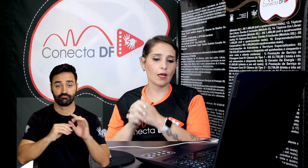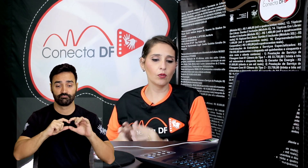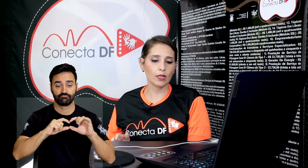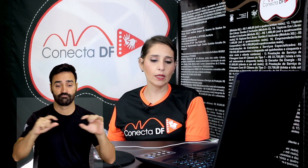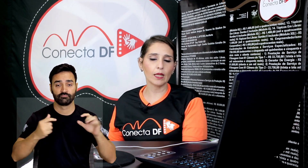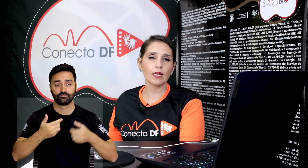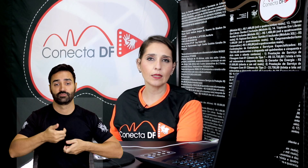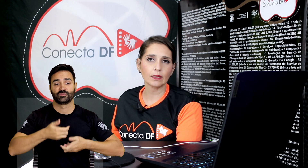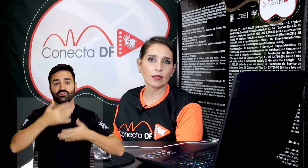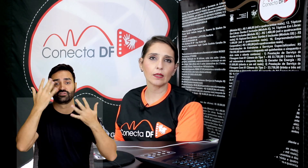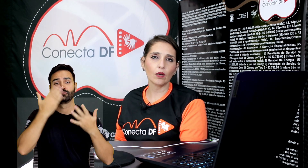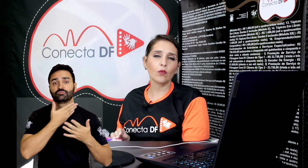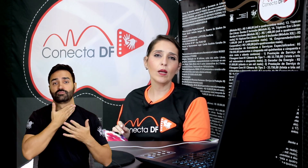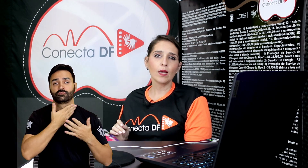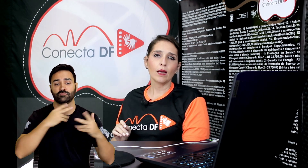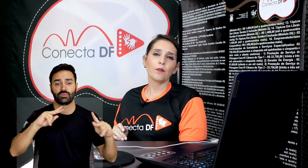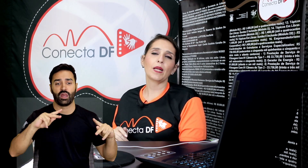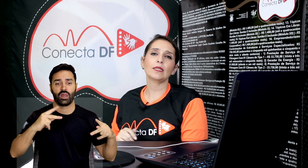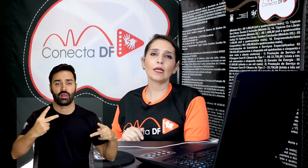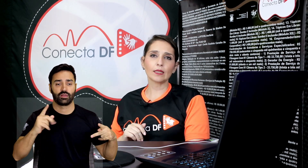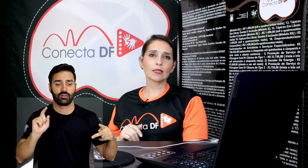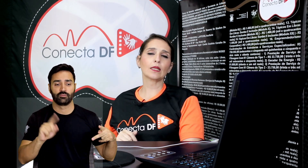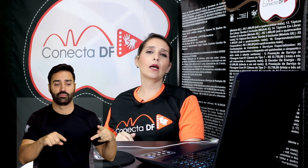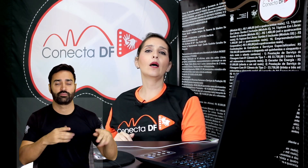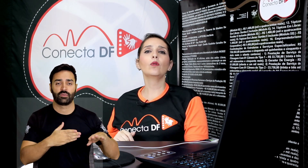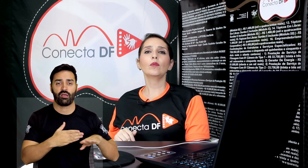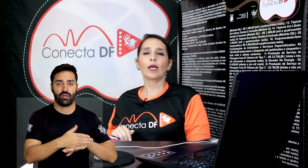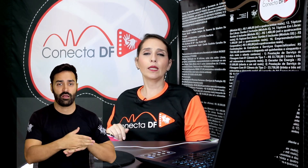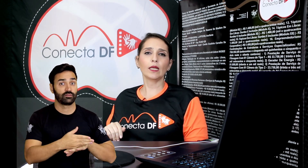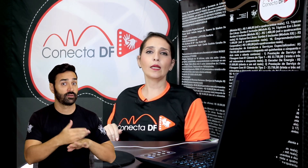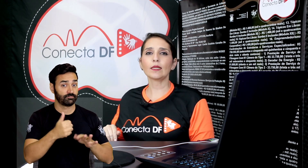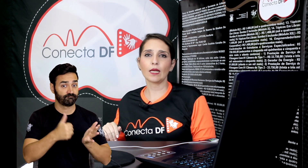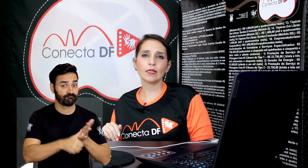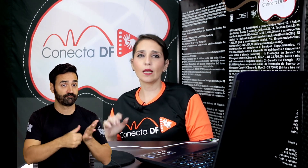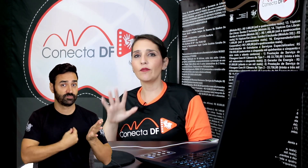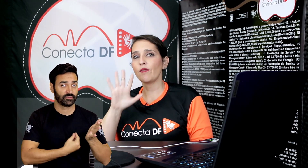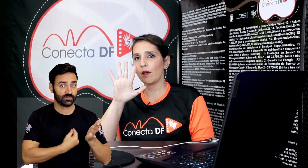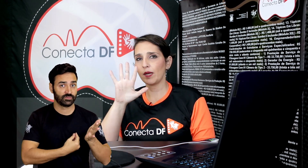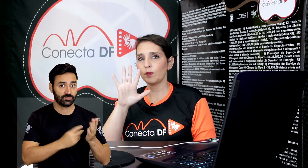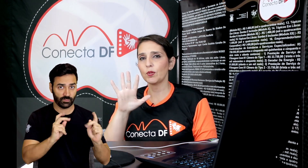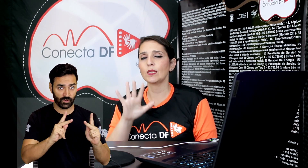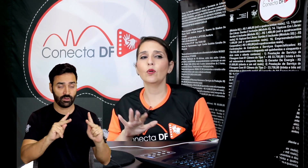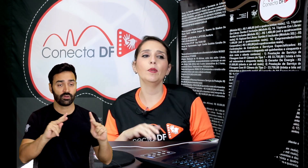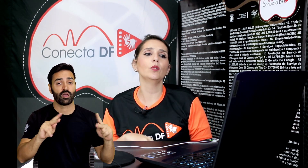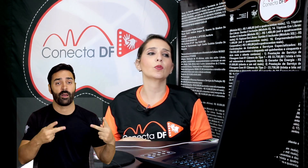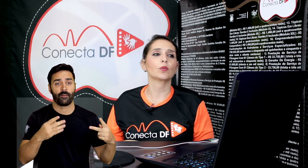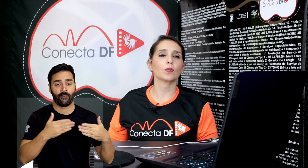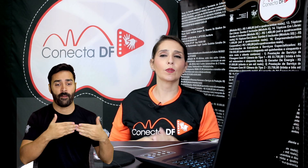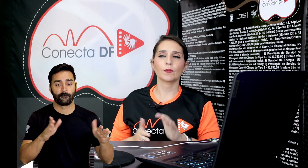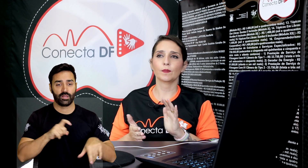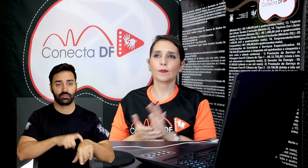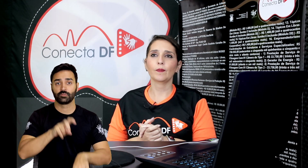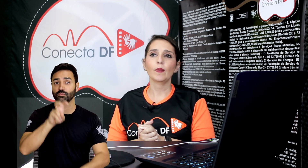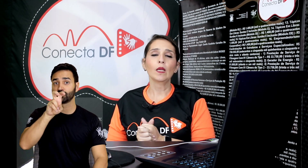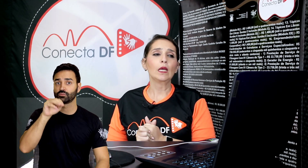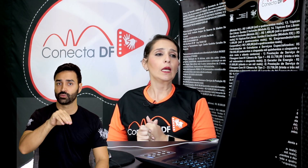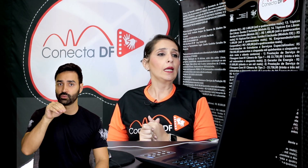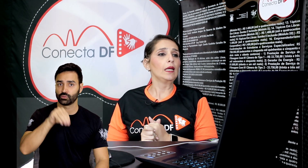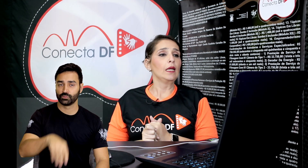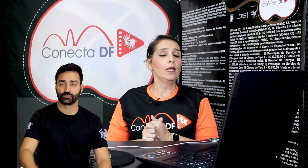presença, tá? O link da lista. Então, prestem atenção, entrem, acessem que ele vai ficar aberto por 5 minutos.